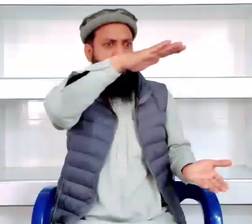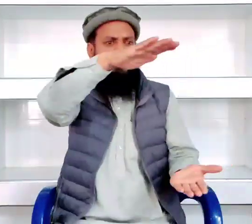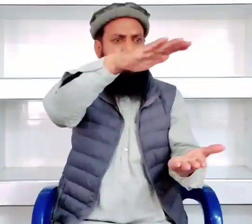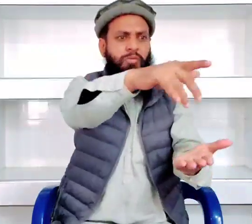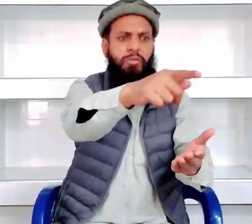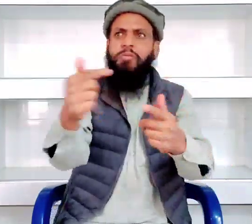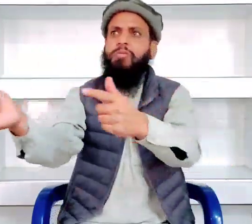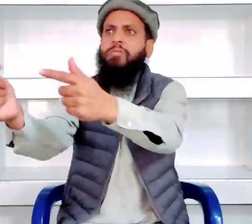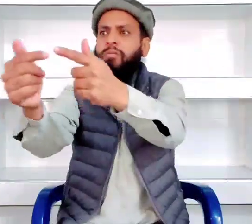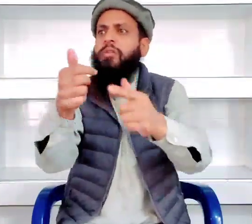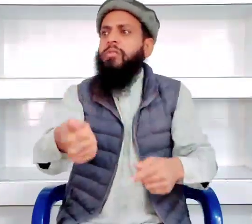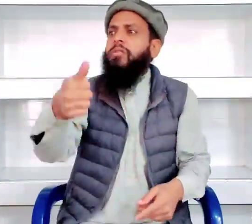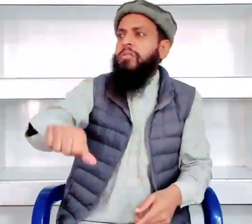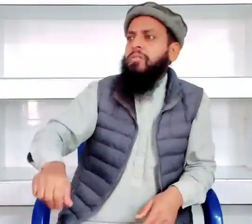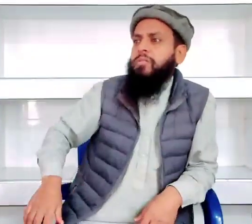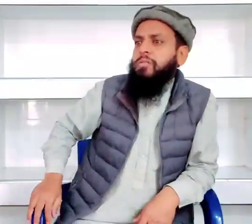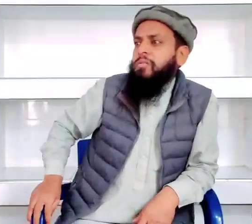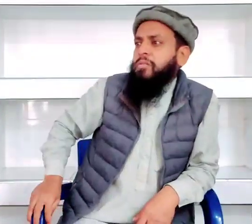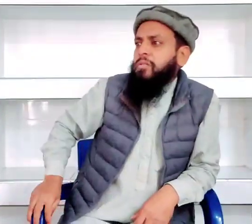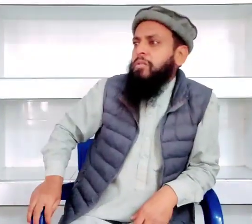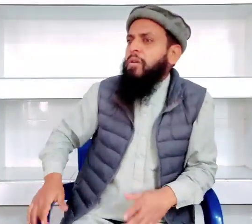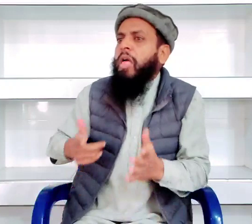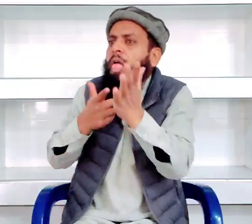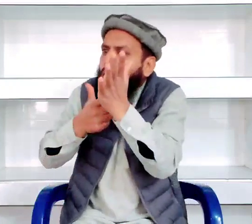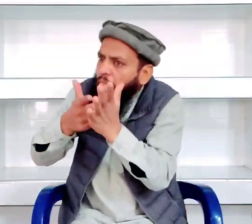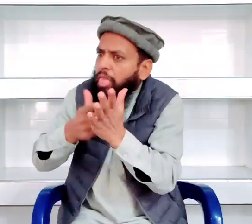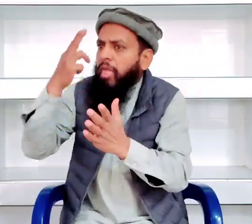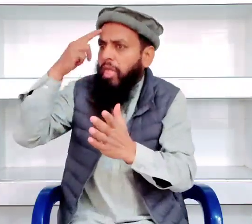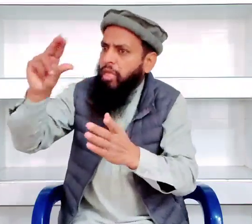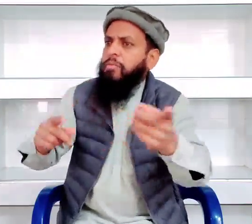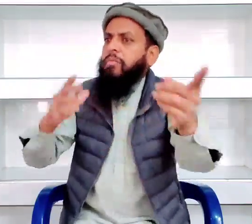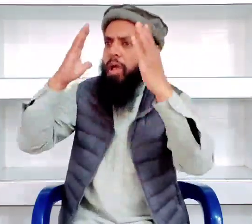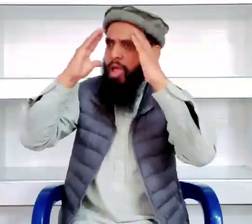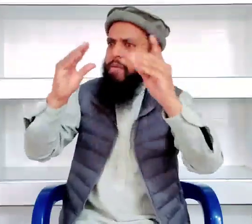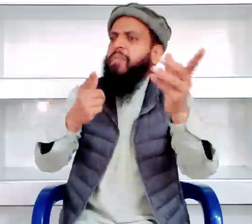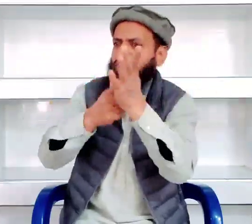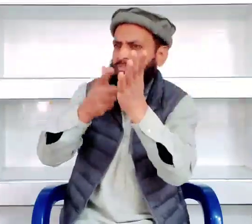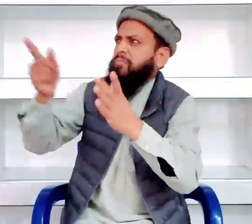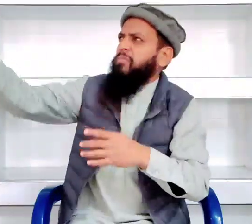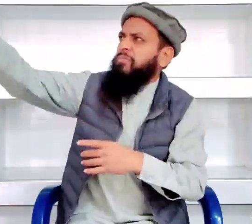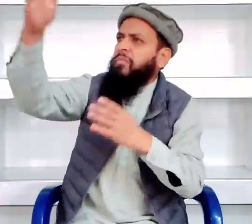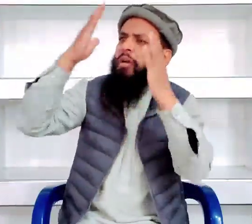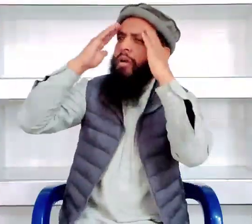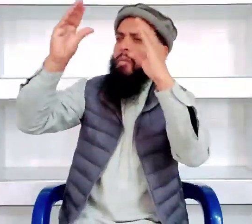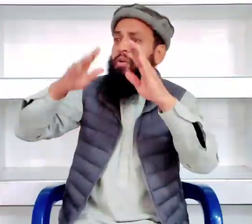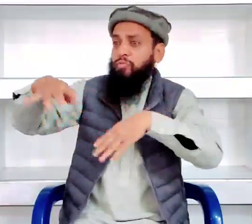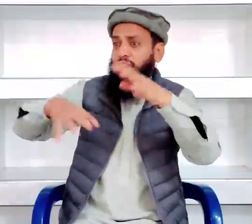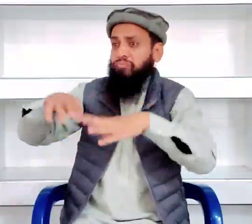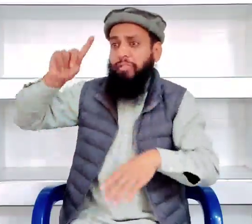ایک حضرت انس رضی اللہ تعالی عنہ اور حدیث سے پہلی جڑی بیان کیتی ہے صحیح بخاری شریف کی حدیث سے اور یہ بھی